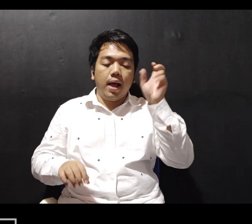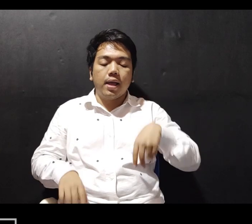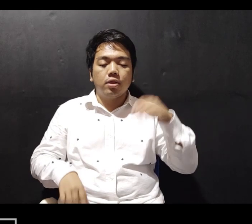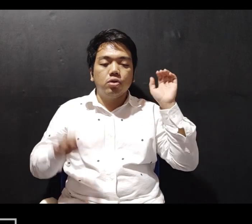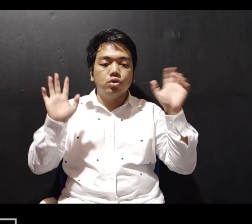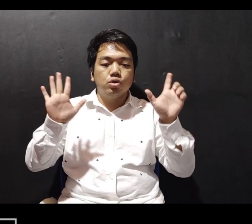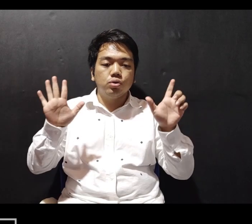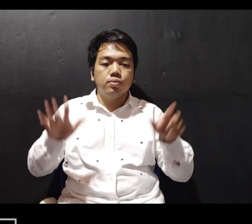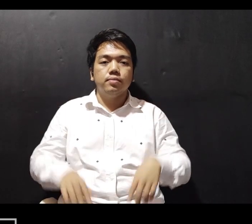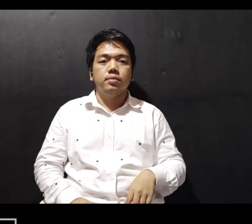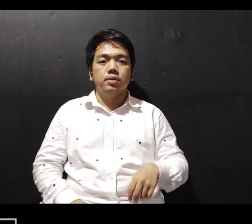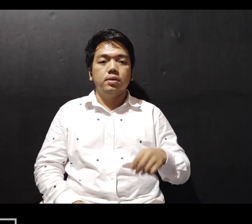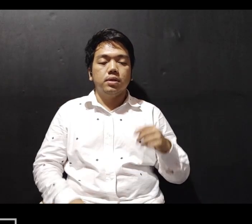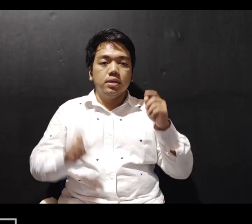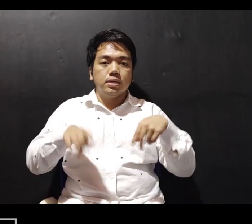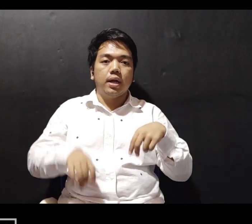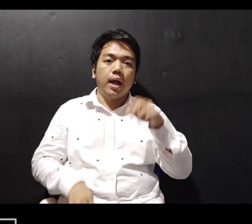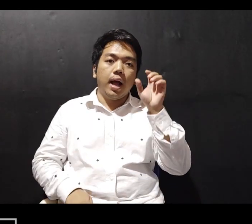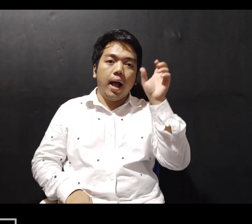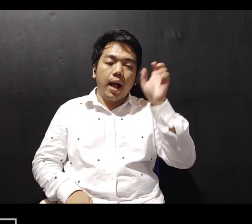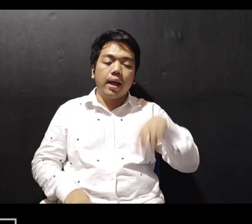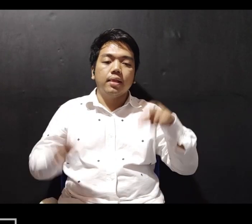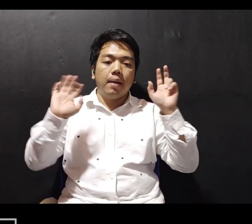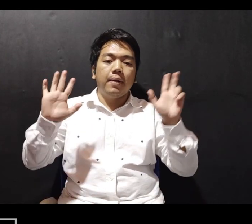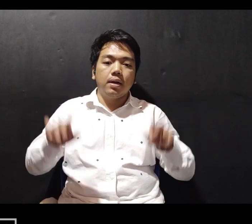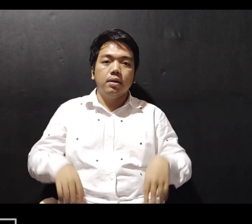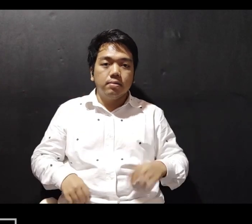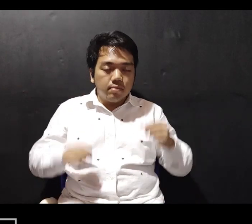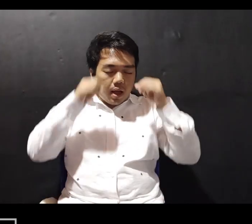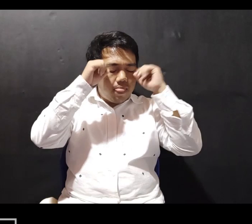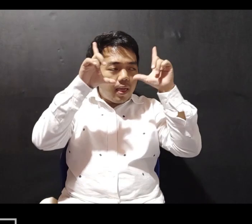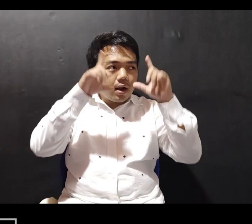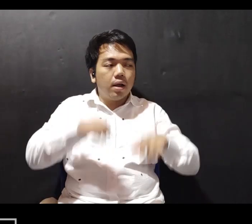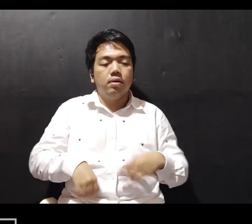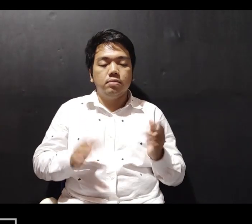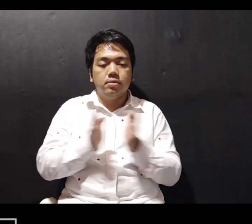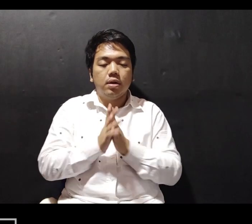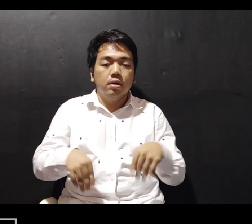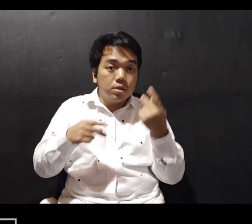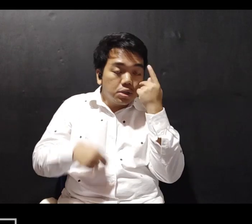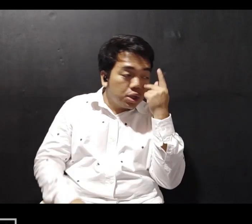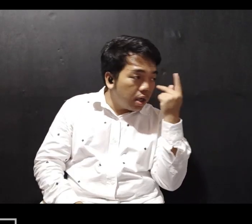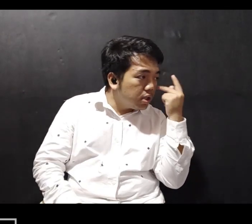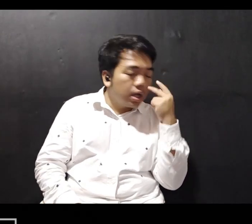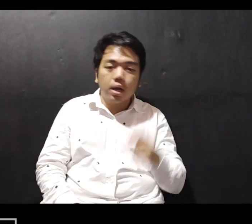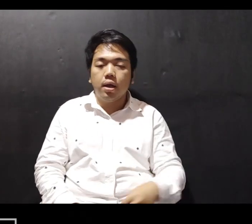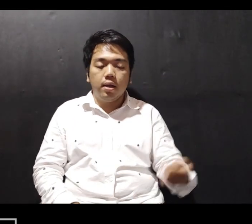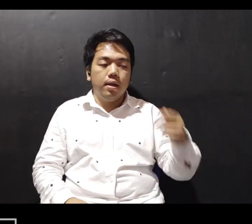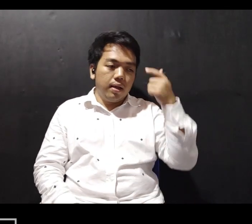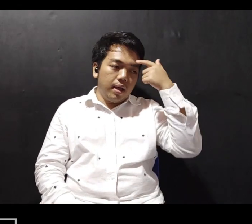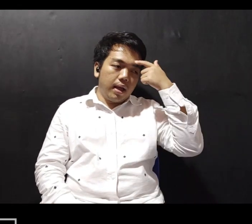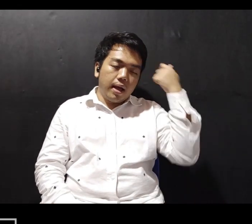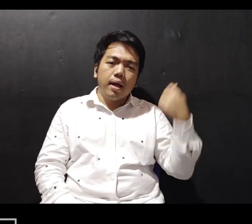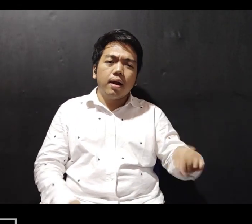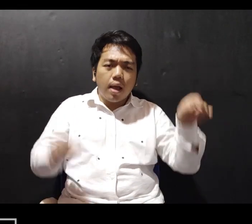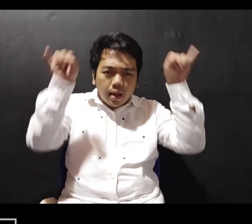Sadarlah," ayat 8, 1 Petrus 5 ayat 8, "sadarlah dan berjaga-jagalah. Lawanmu si iblis berjalan berkeliling